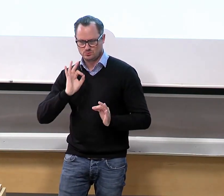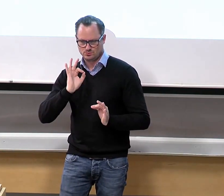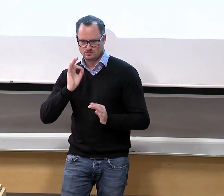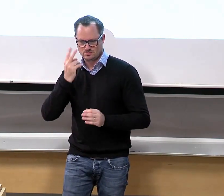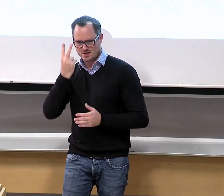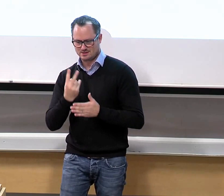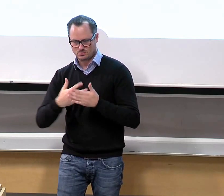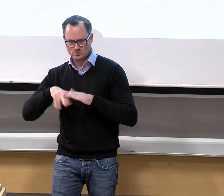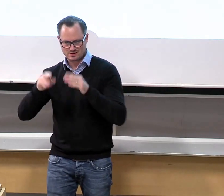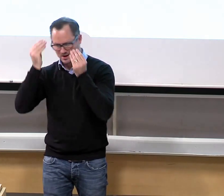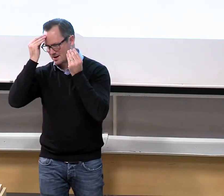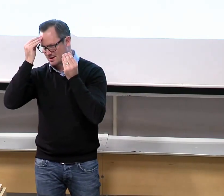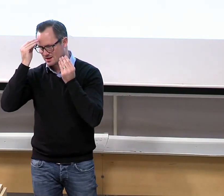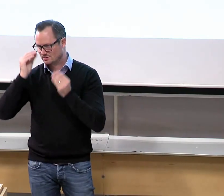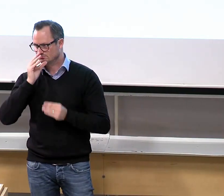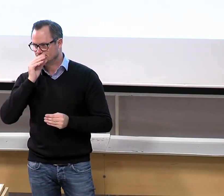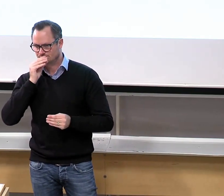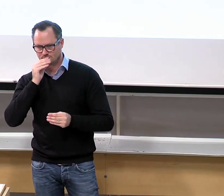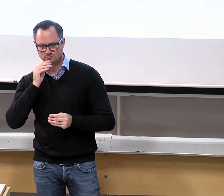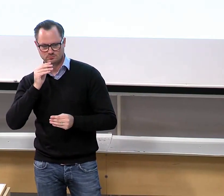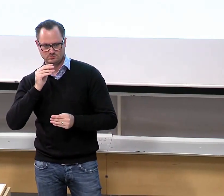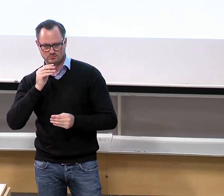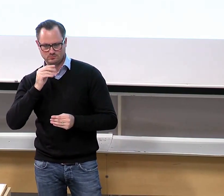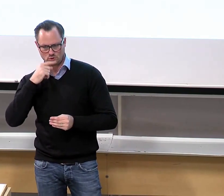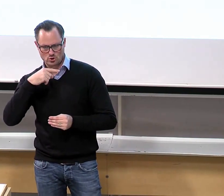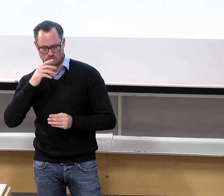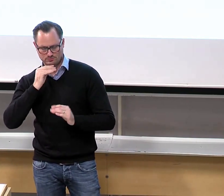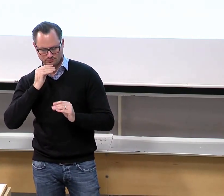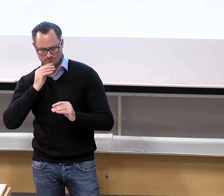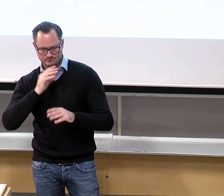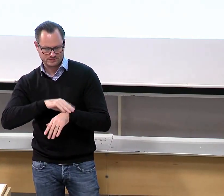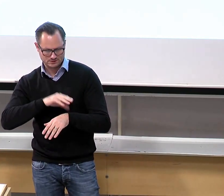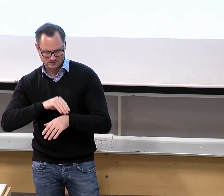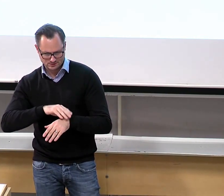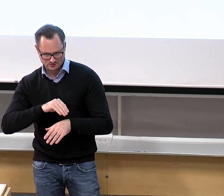och tidigare forskning har varit fokuserad på talspråk, då hur man har lärt sig